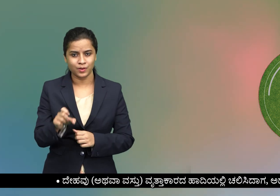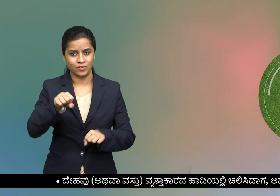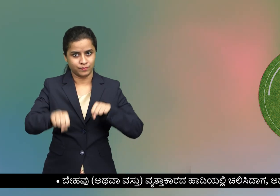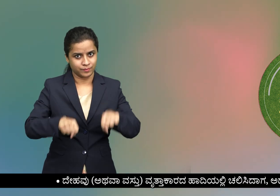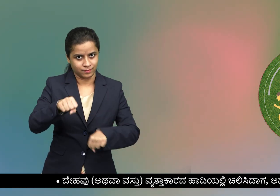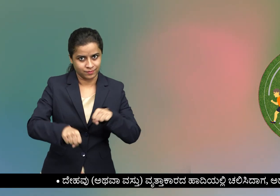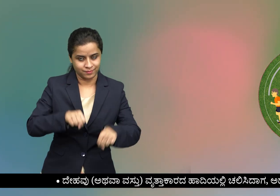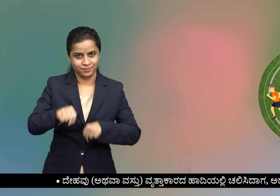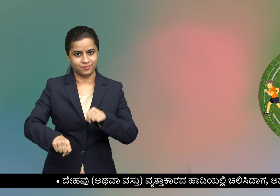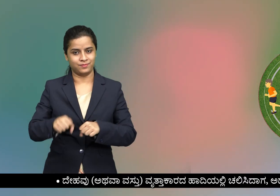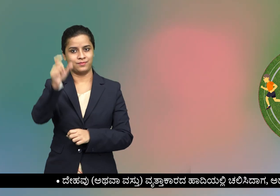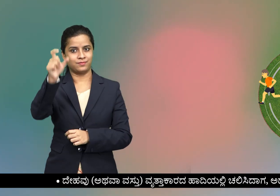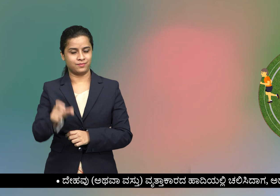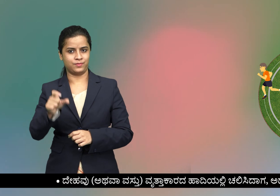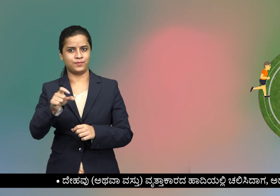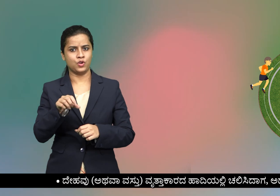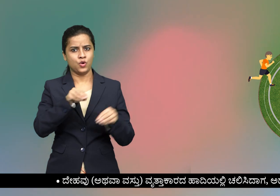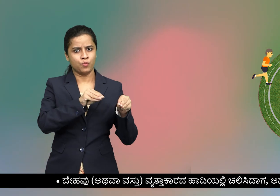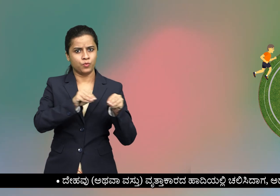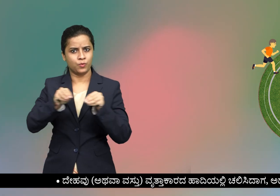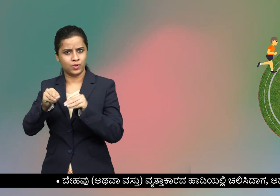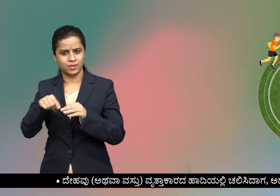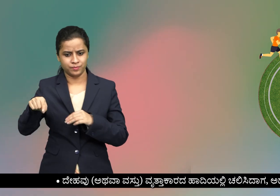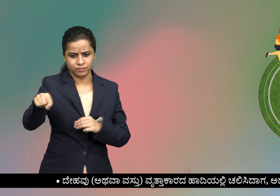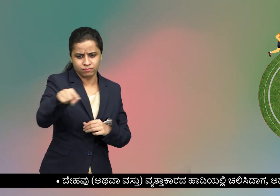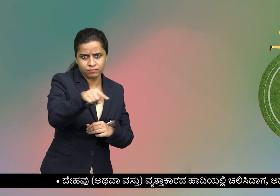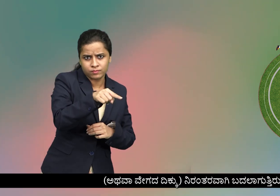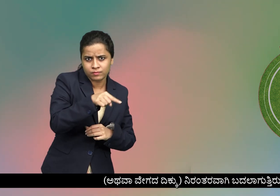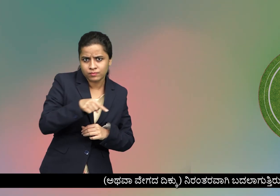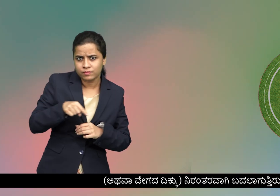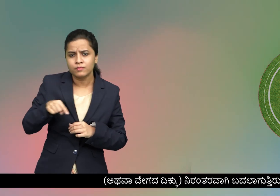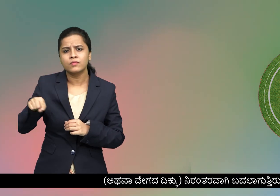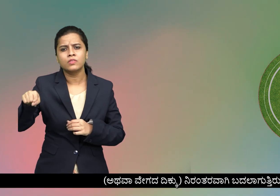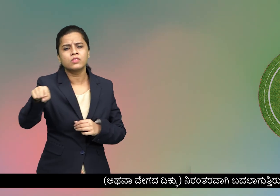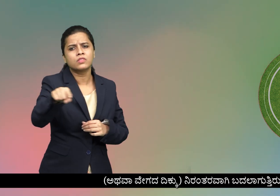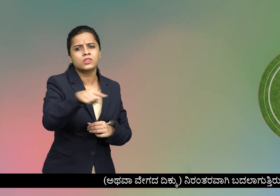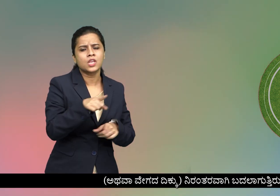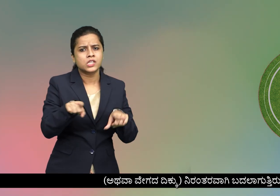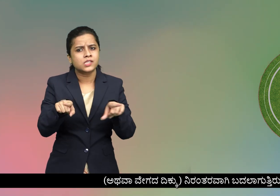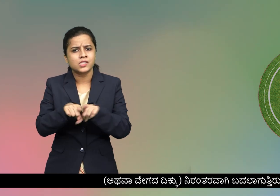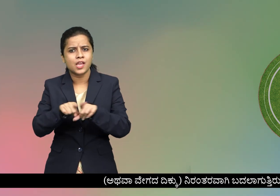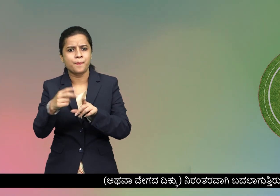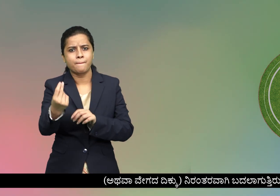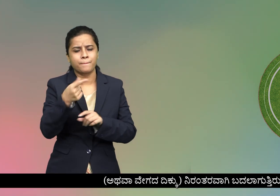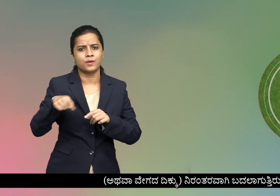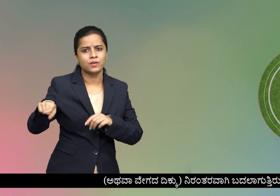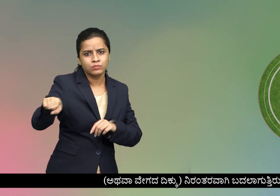ದೇಹವು ವೃತ್ತಾಕಾರದ ಹಾದಿಯಲ್ಲಿ ಚಲಿಸಿದಾಗ ಅದರ ಚಲನೆಯ ದಿಕ್ಕು ನಿರಂತರವಾಗಿ ಬದಲಾಗ್ತಾ ಇರುತ್ತೆ.